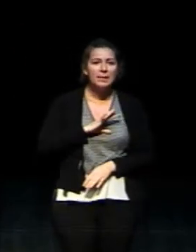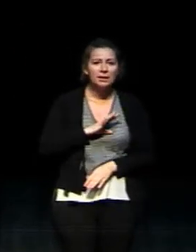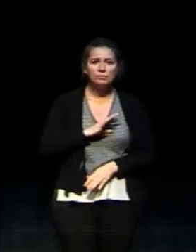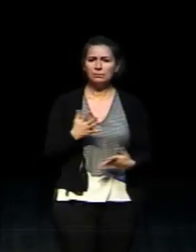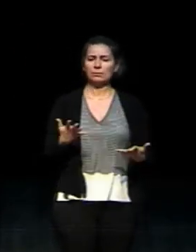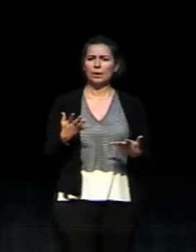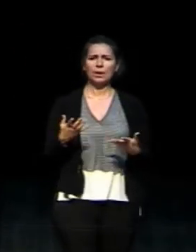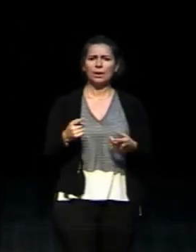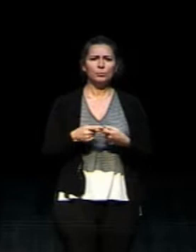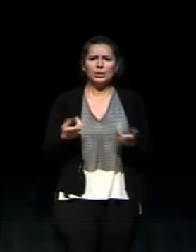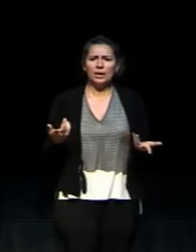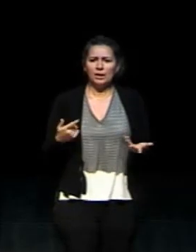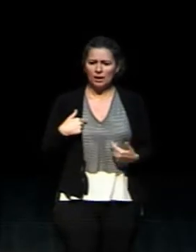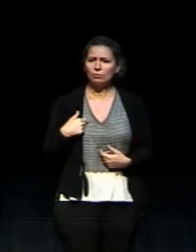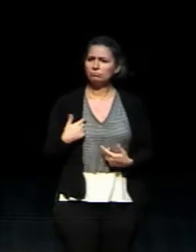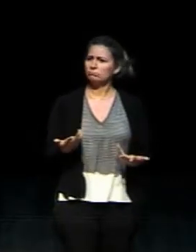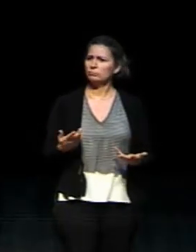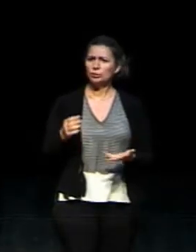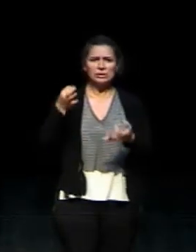de desaparecer. Eu fiquei com medo. E por que disso?